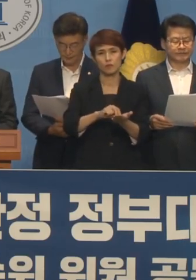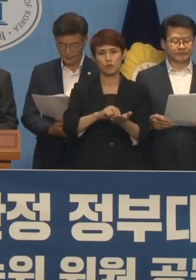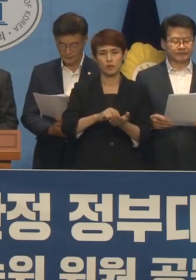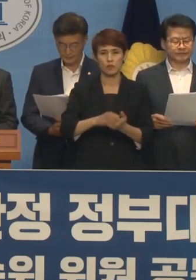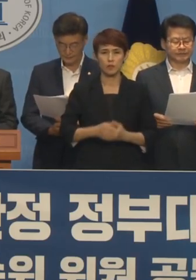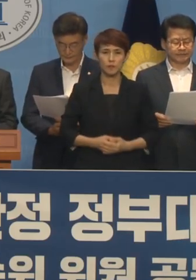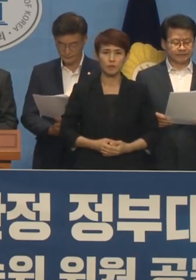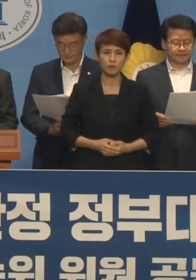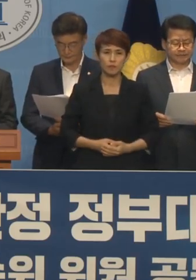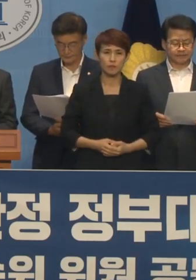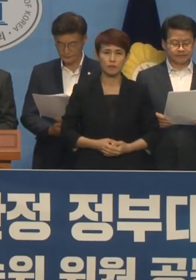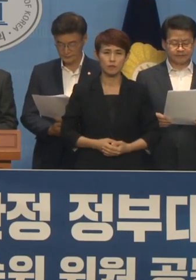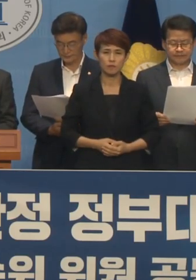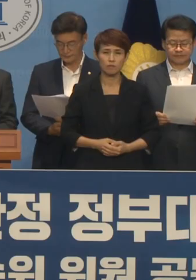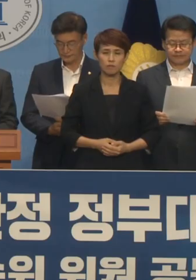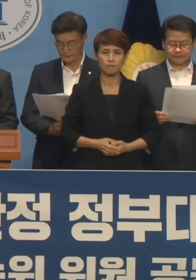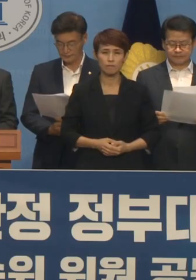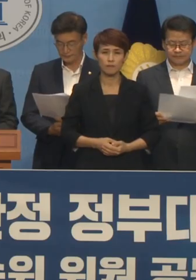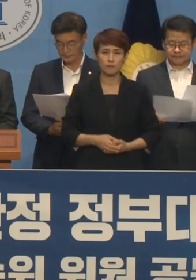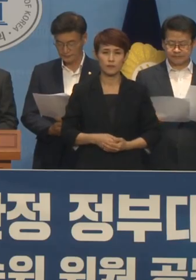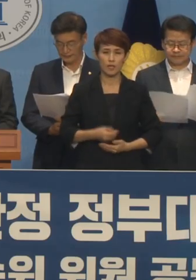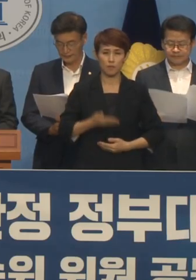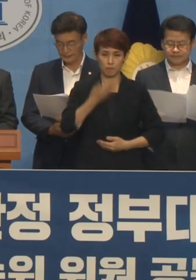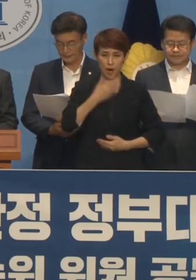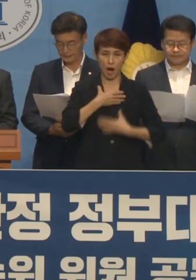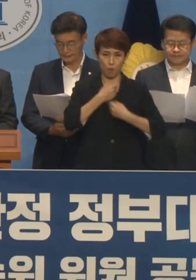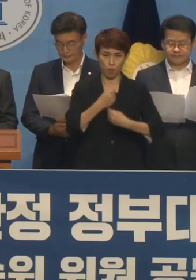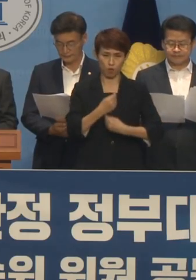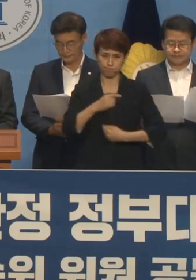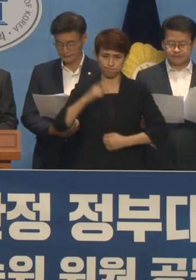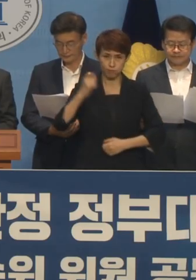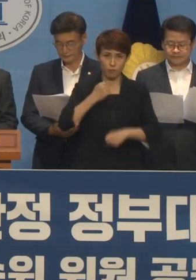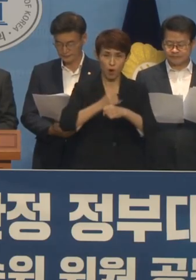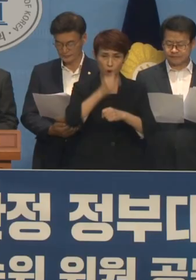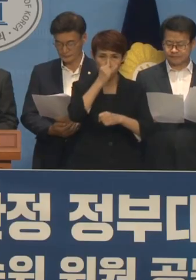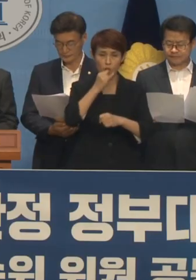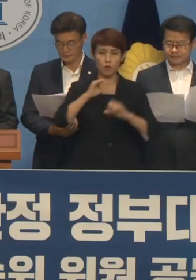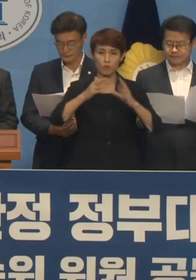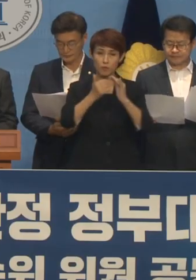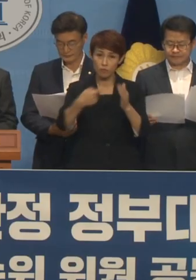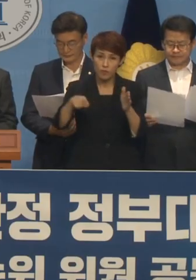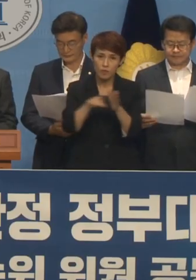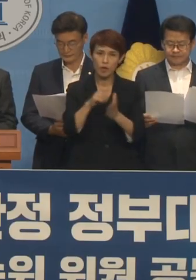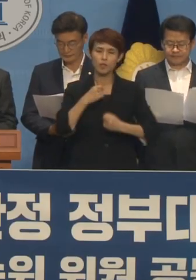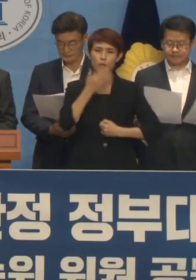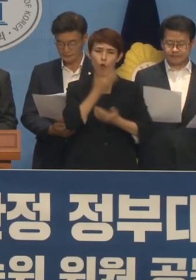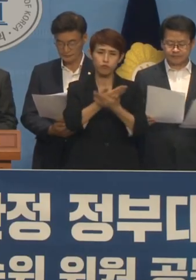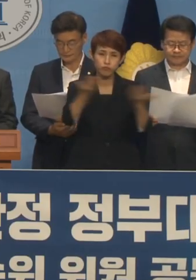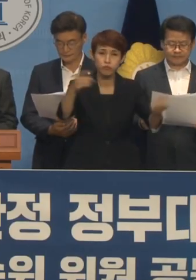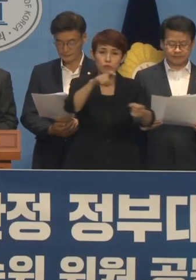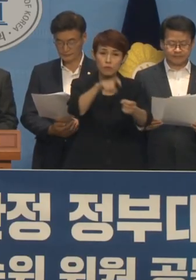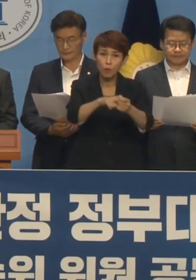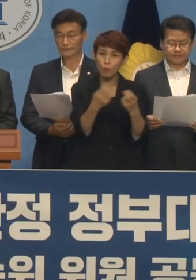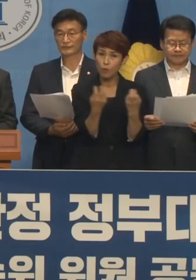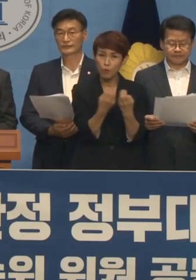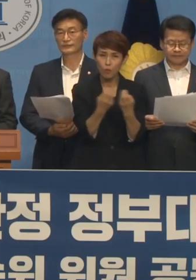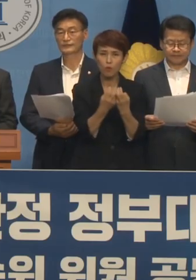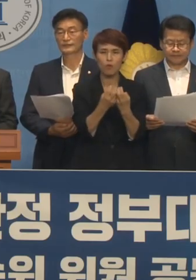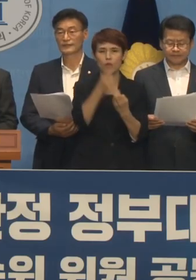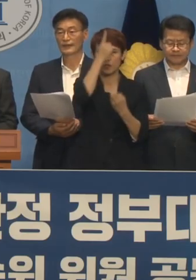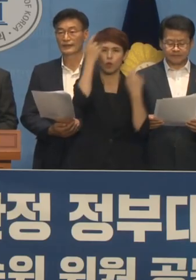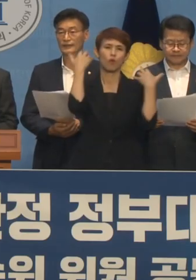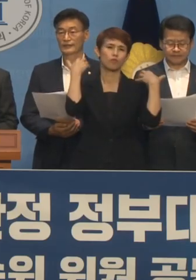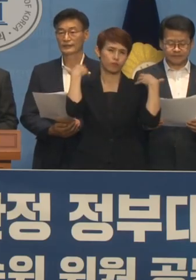식량 안보 기반을 굳건히 하고 국민들에게 안정적인 먹거리를 공급하기 위해서는